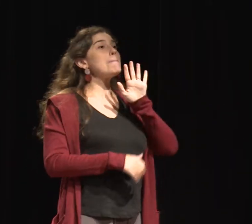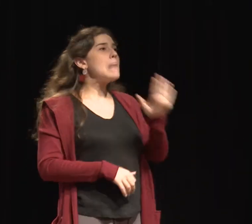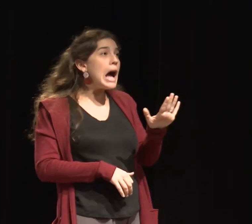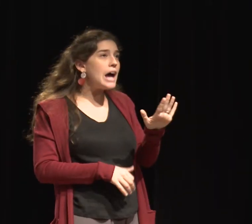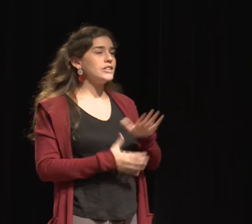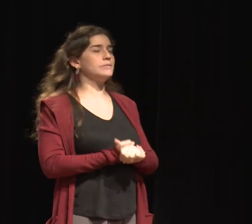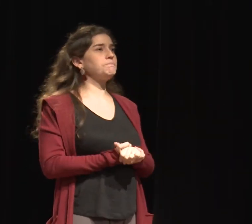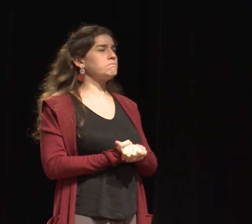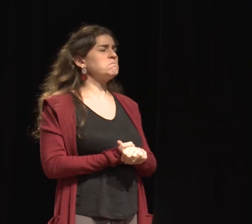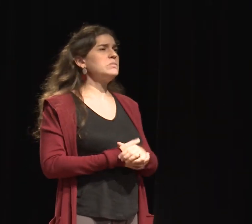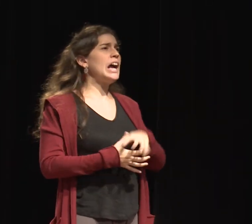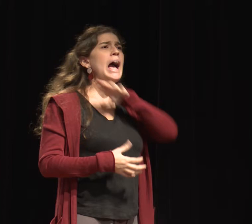Eu lembro...